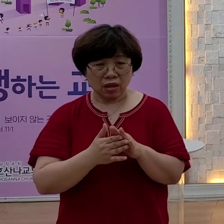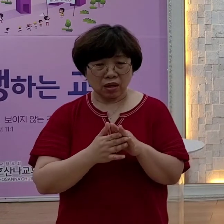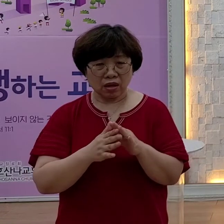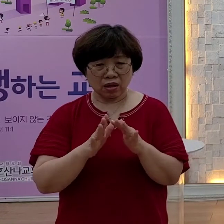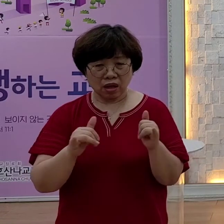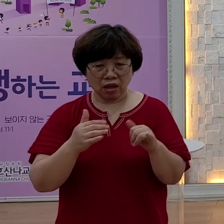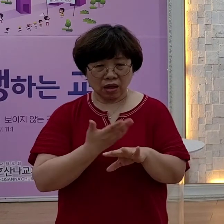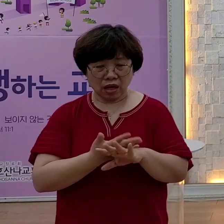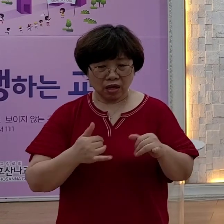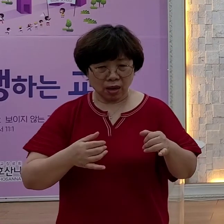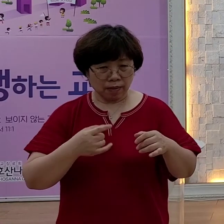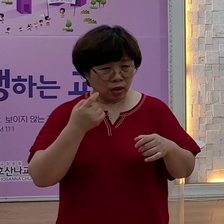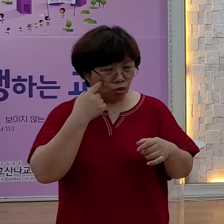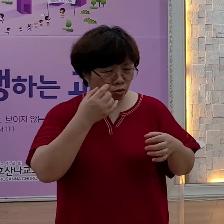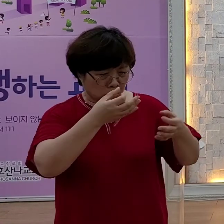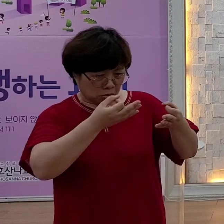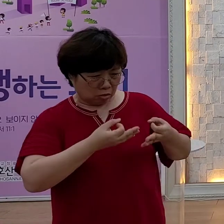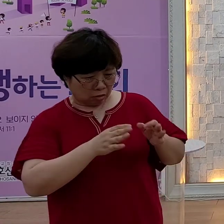어떻게 볼까?